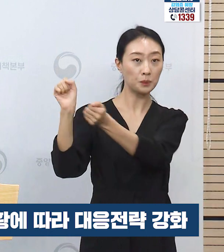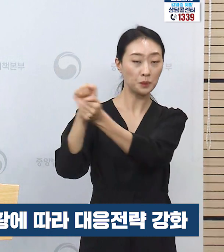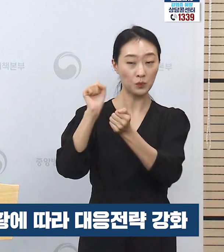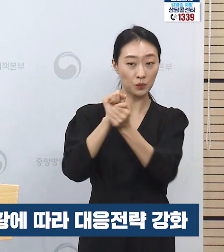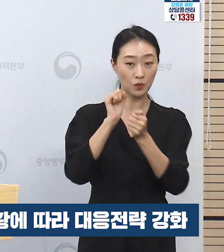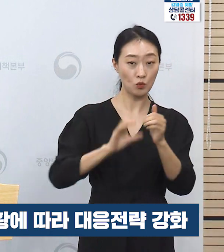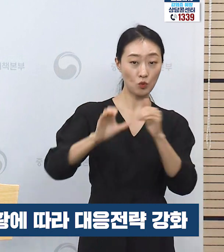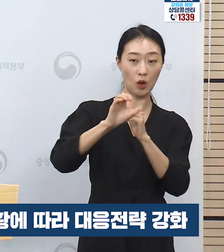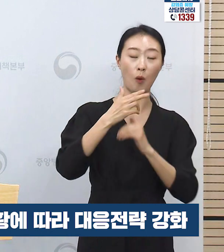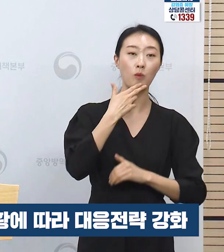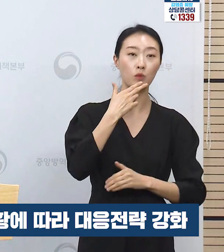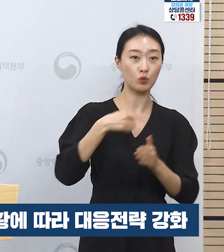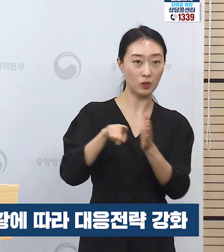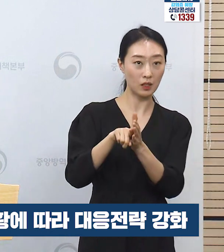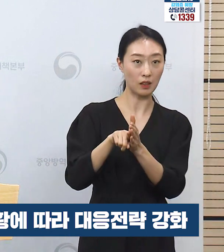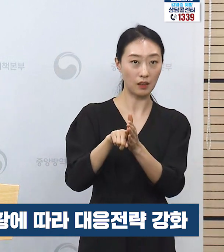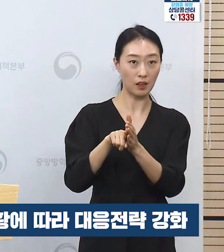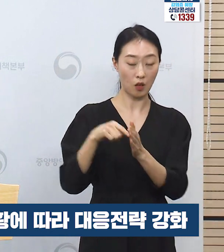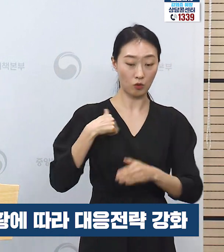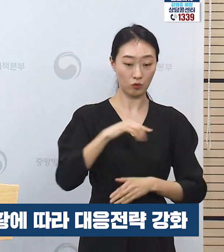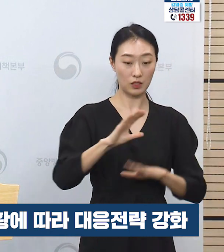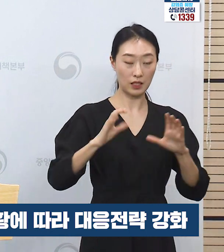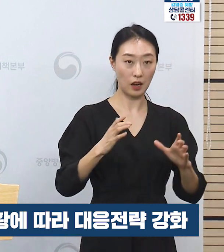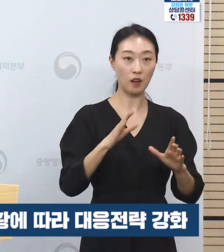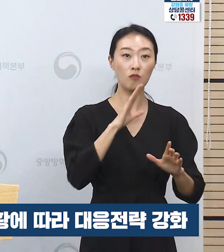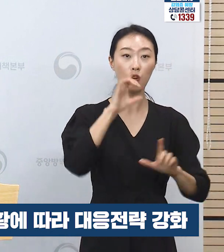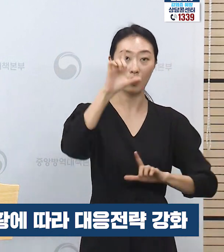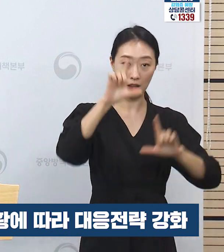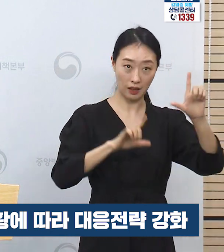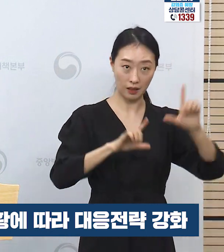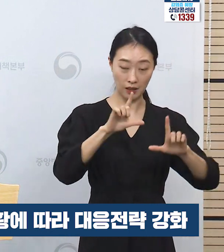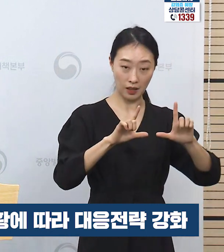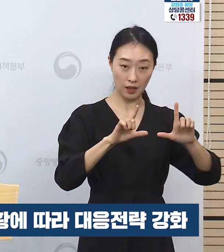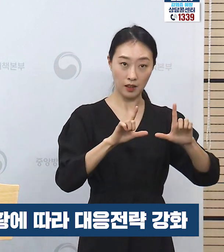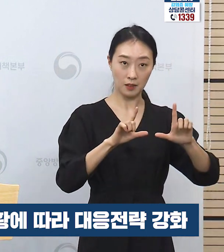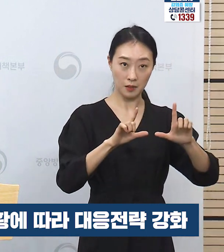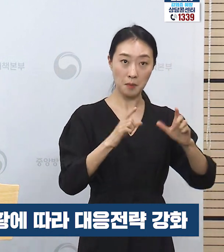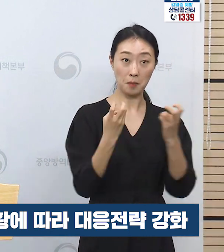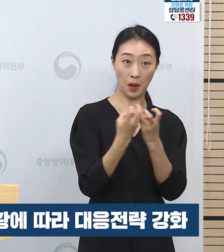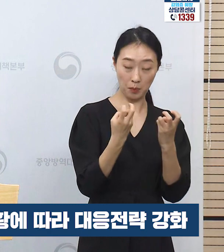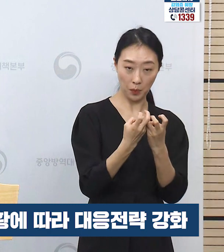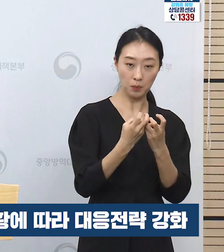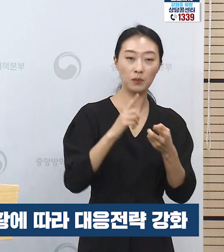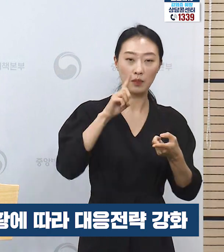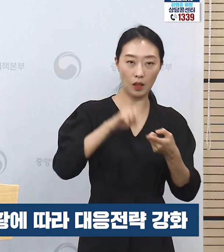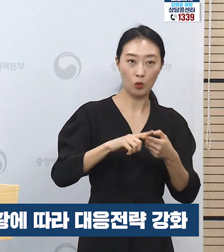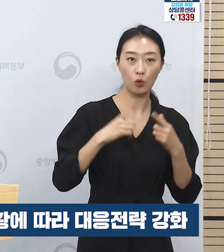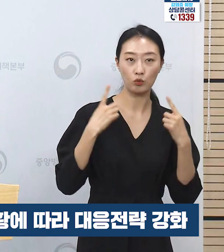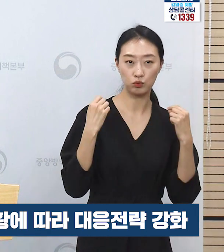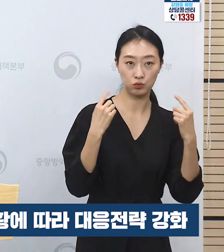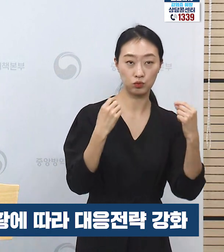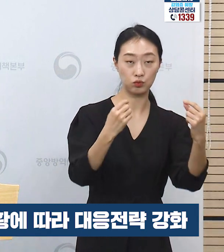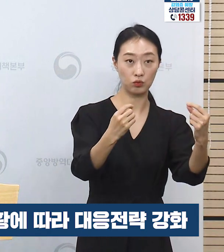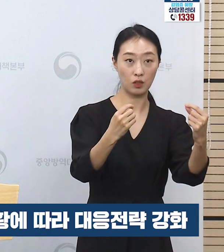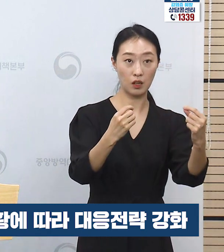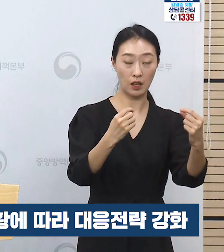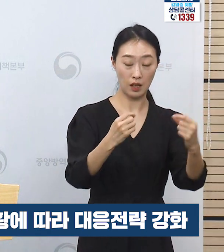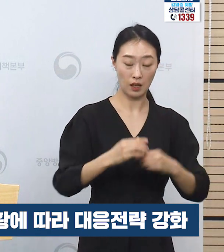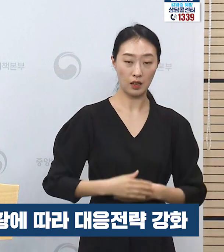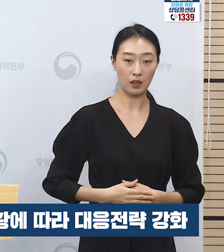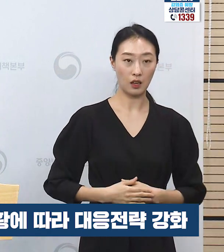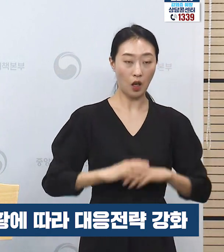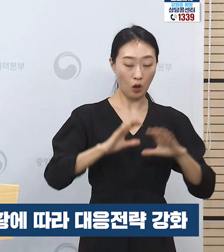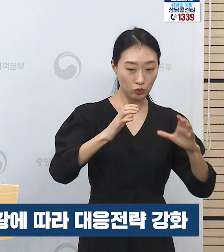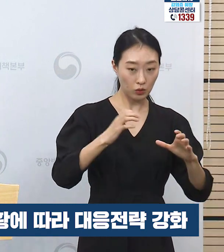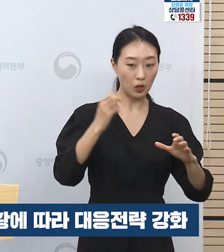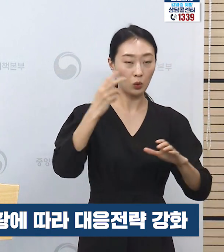유입 억제 조치를 병행하는 우리나라의 현행 대응 기조는 그대로 유지를 하되 계속해서 국내외